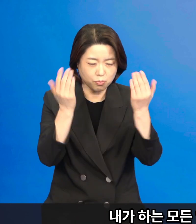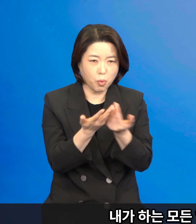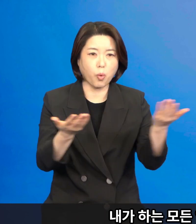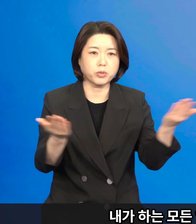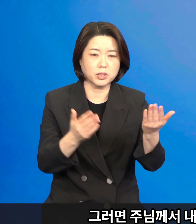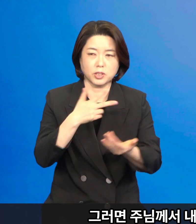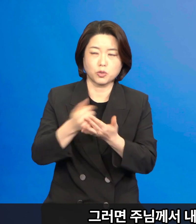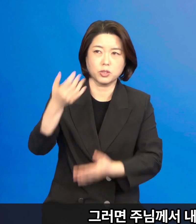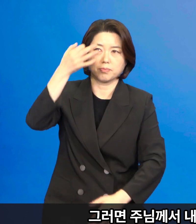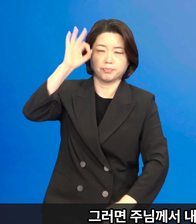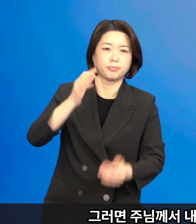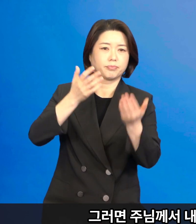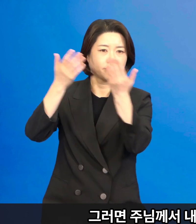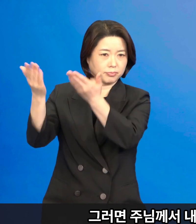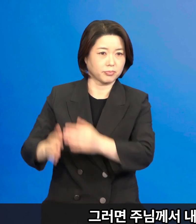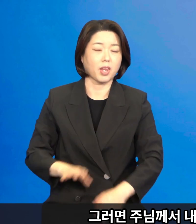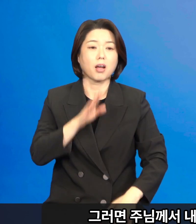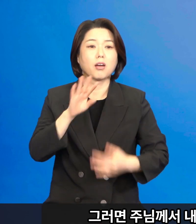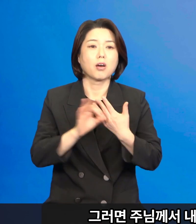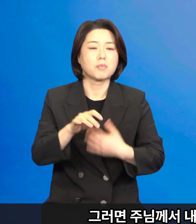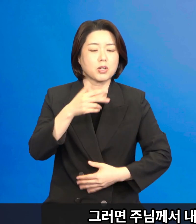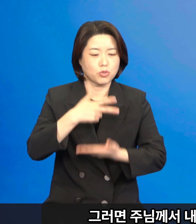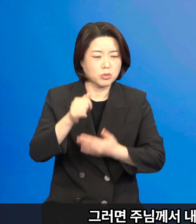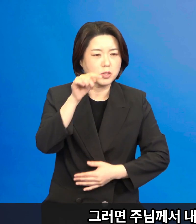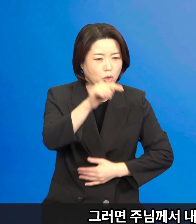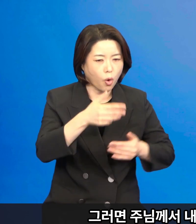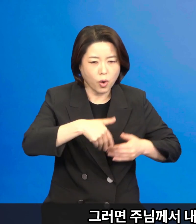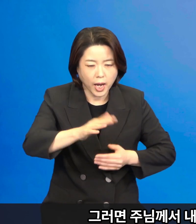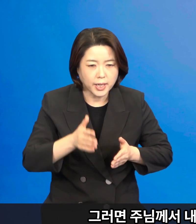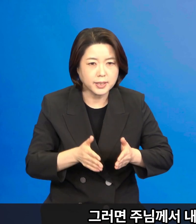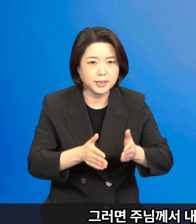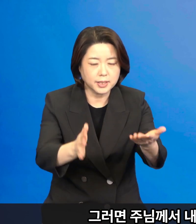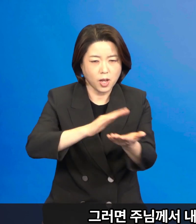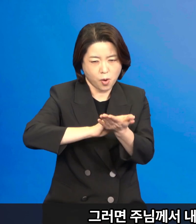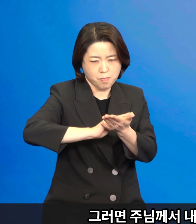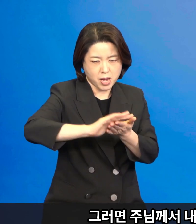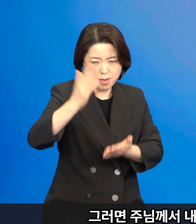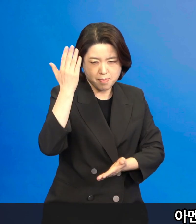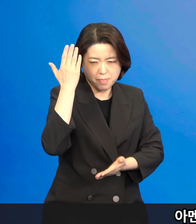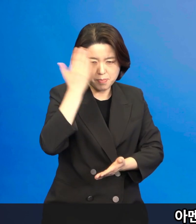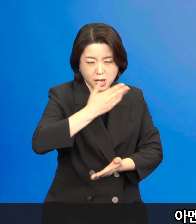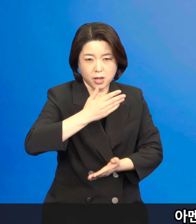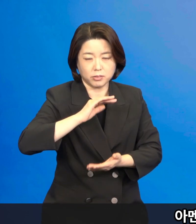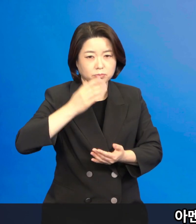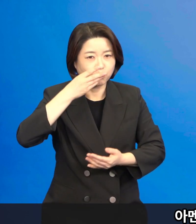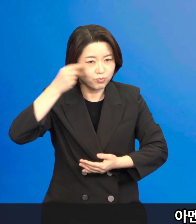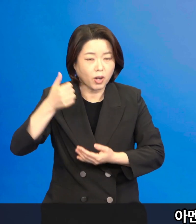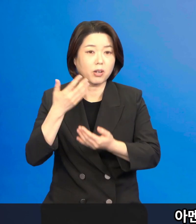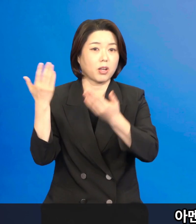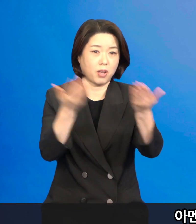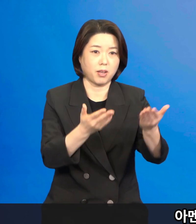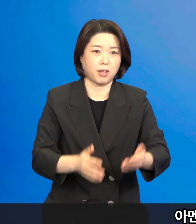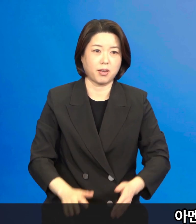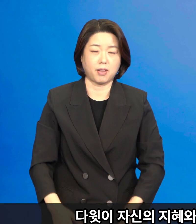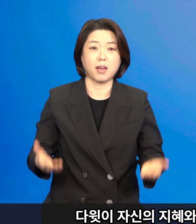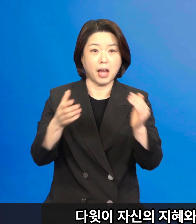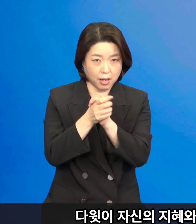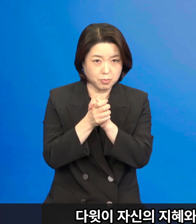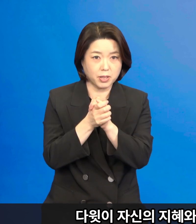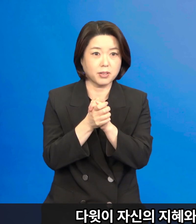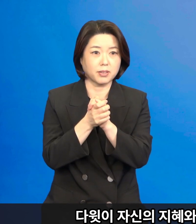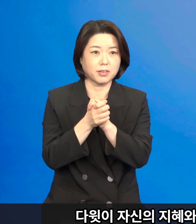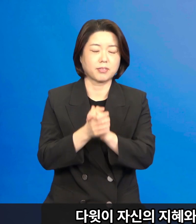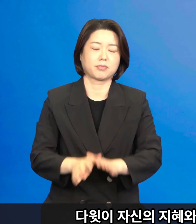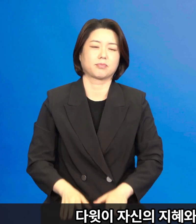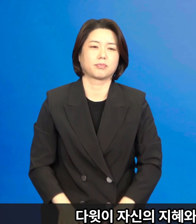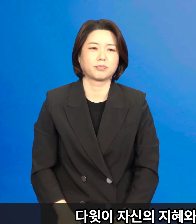주님을 인정하여라. 그러면 주님께서 내가 가는 길을 곧게 하실 것이다. 아멘이죠. 아멘이죠.